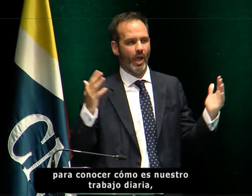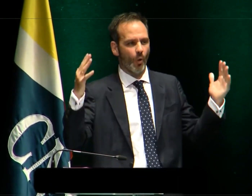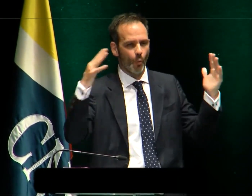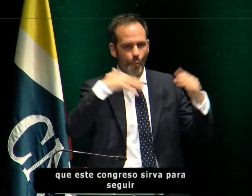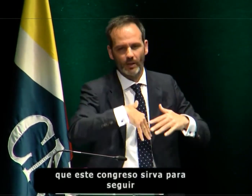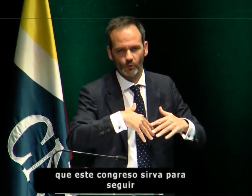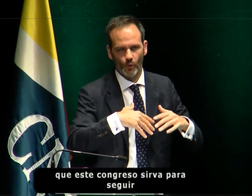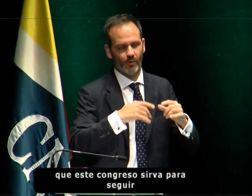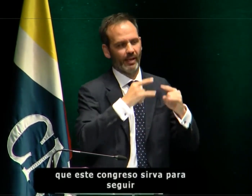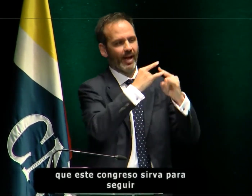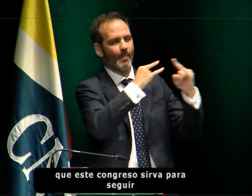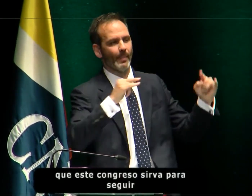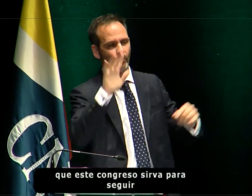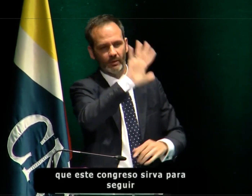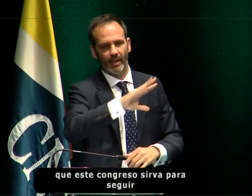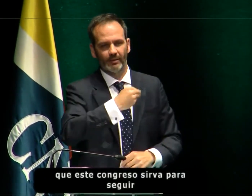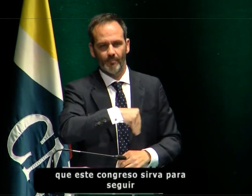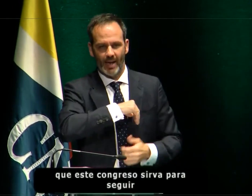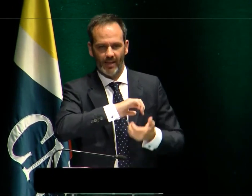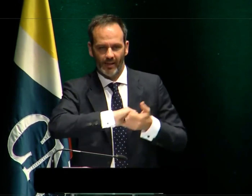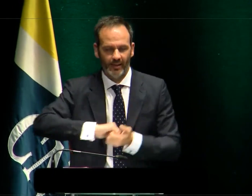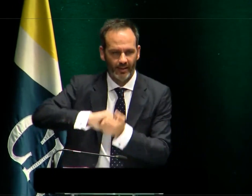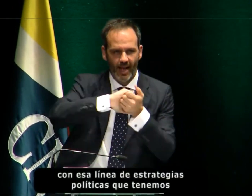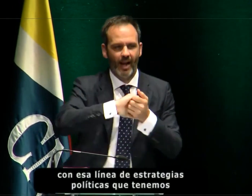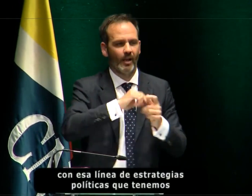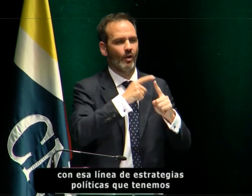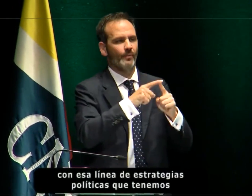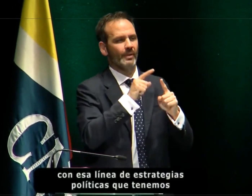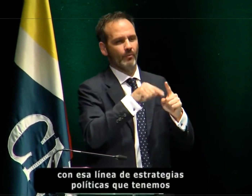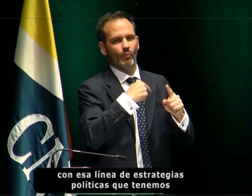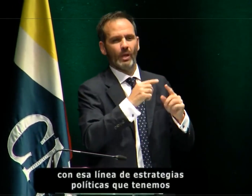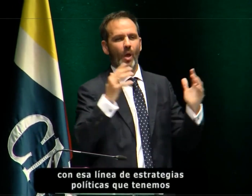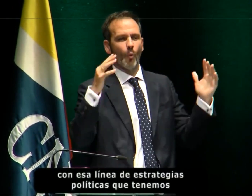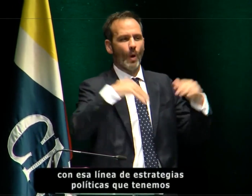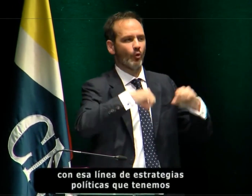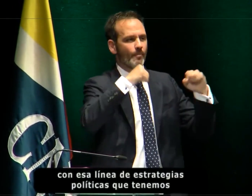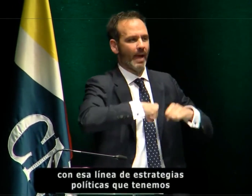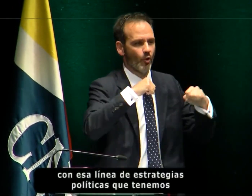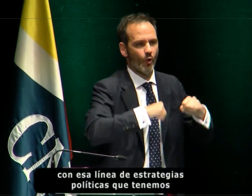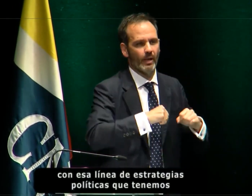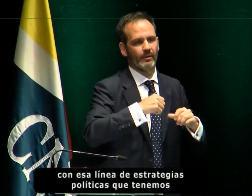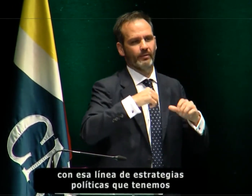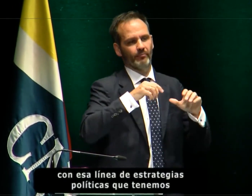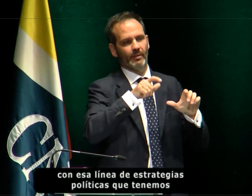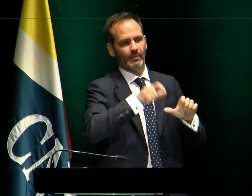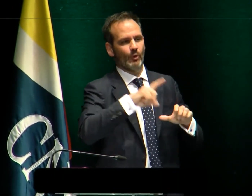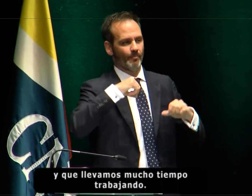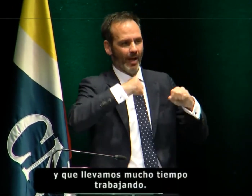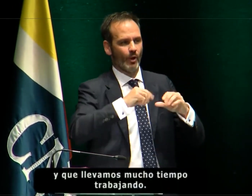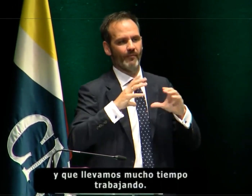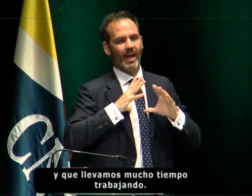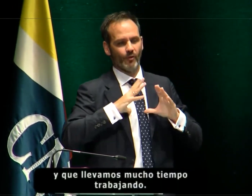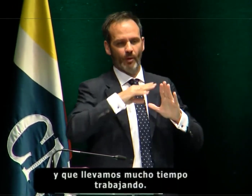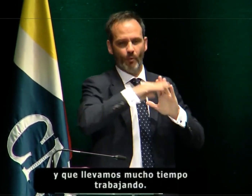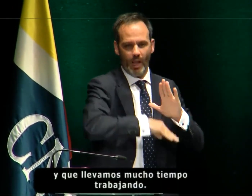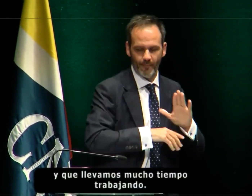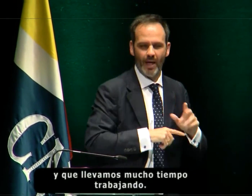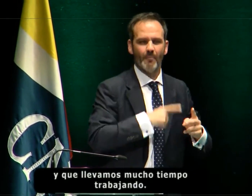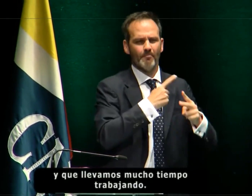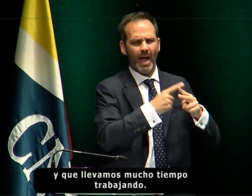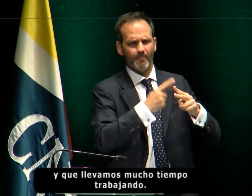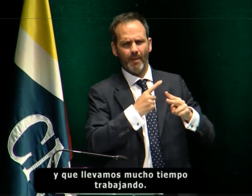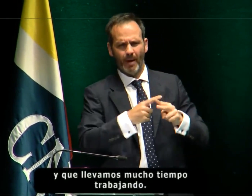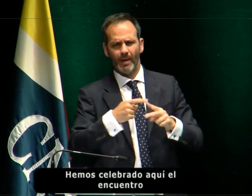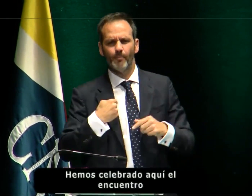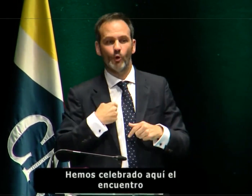trabajando muchísimo tiempo. Es una oportunidad de encuentro. Hemos celebrado aquí el encuentro de personas mayores, el